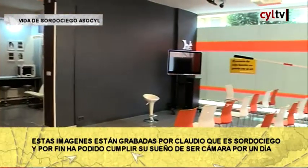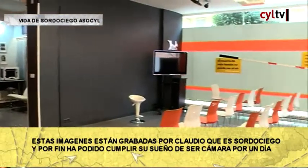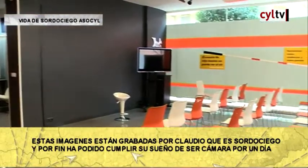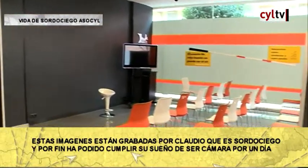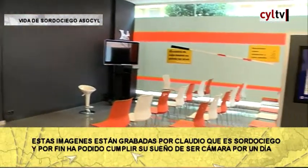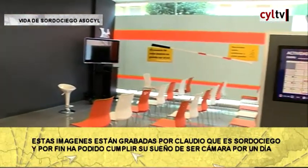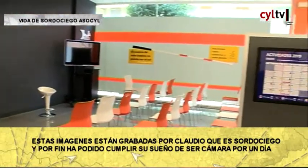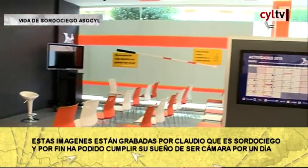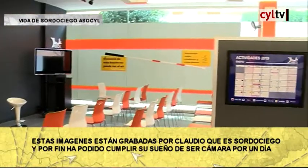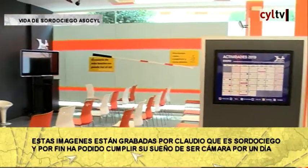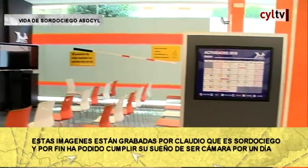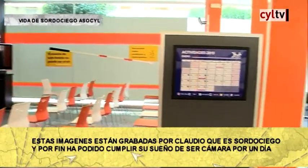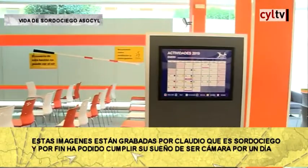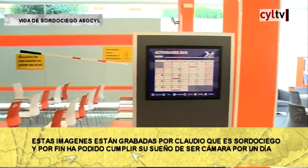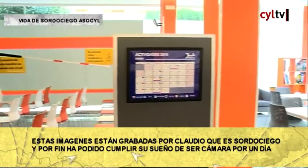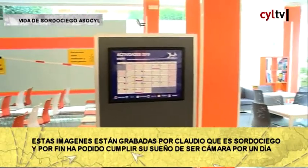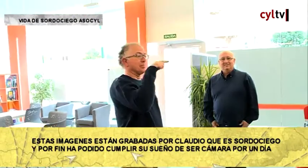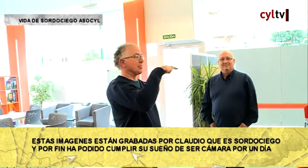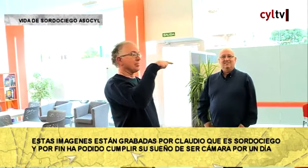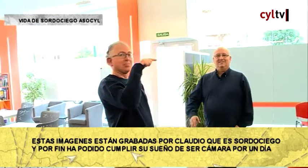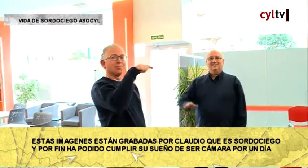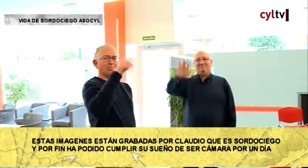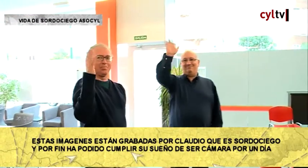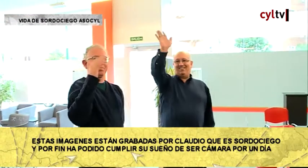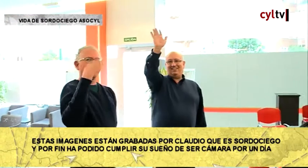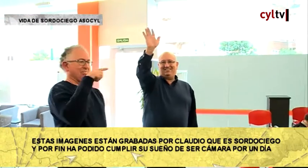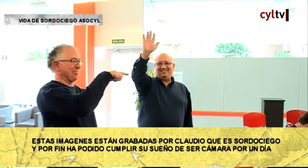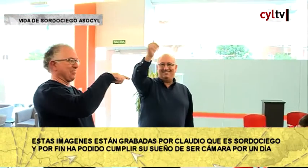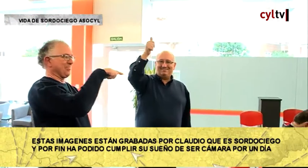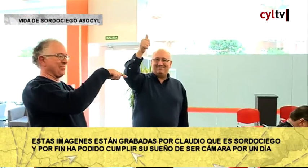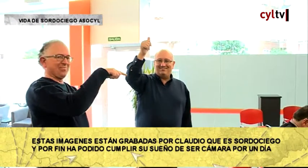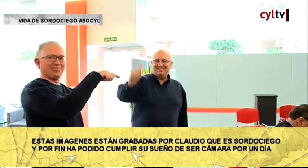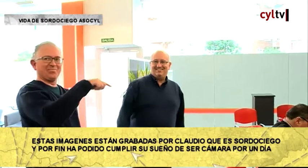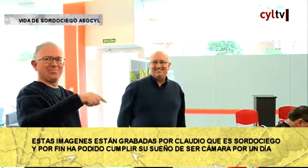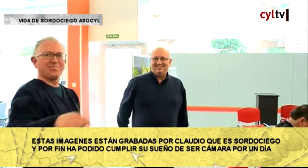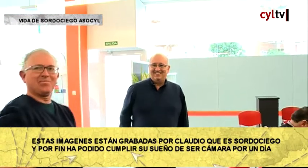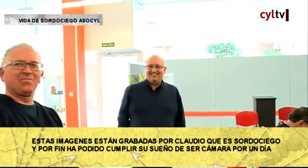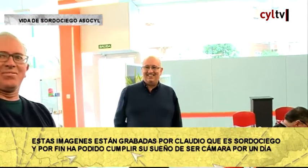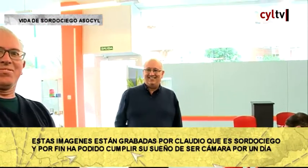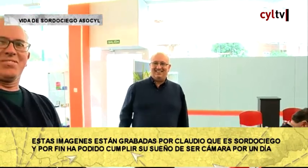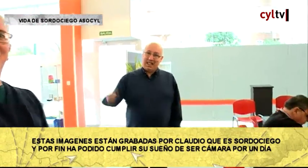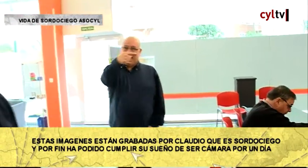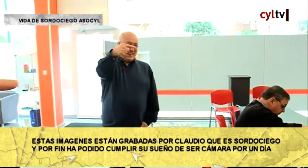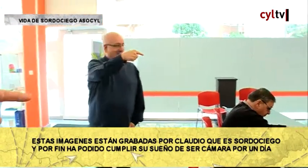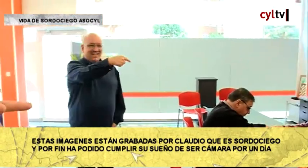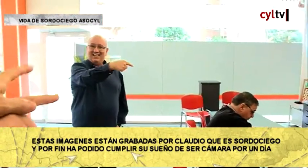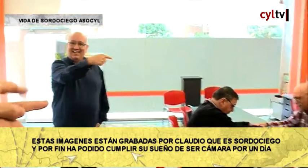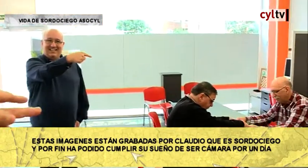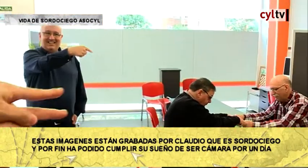material que hemos adaptado nosotros, que es un laberinto, es táctil. Es decir, está adaptado pues, para que las personas sordociegas puedan usarlo y al igual que ahora que